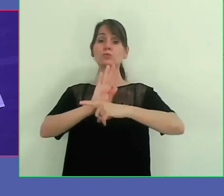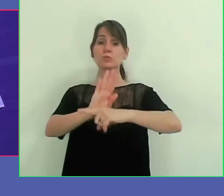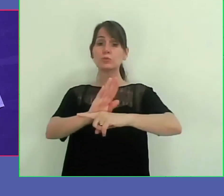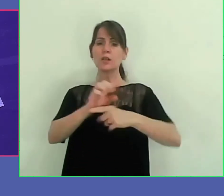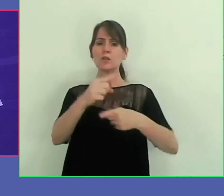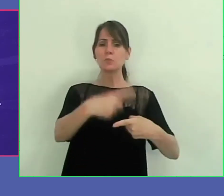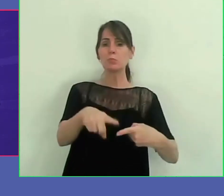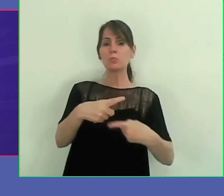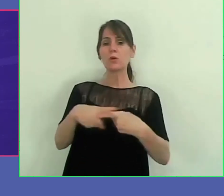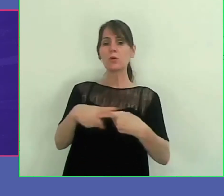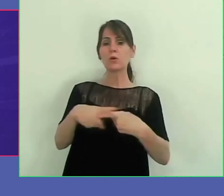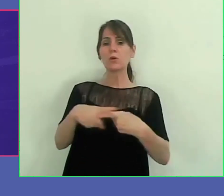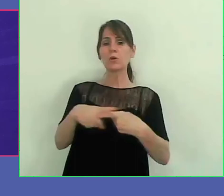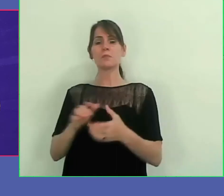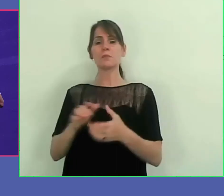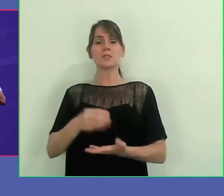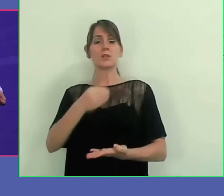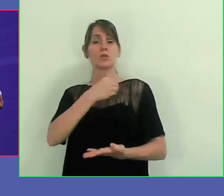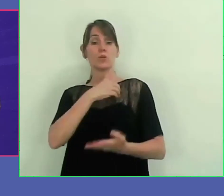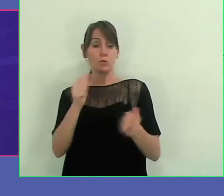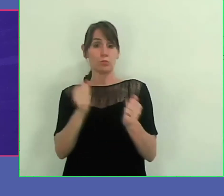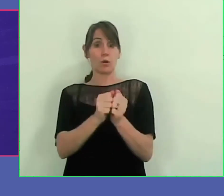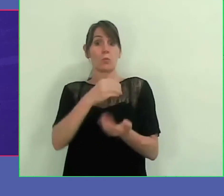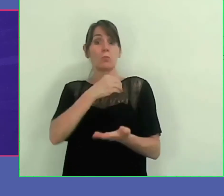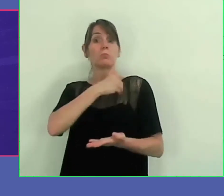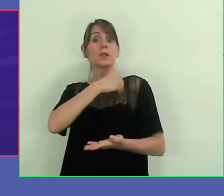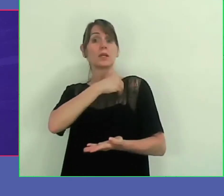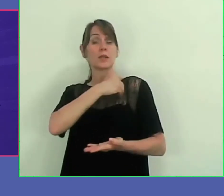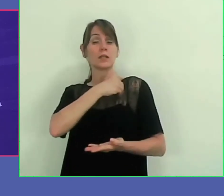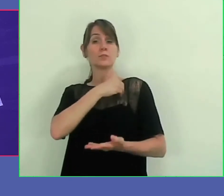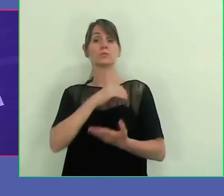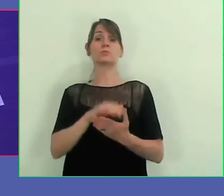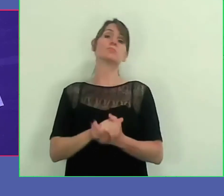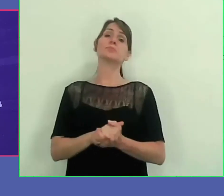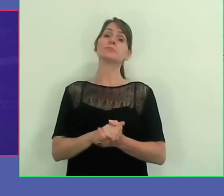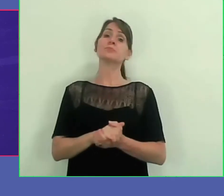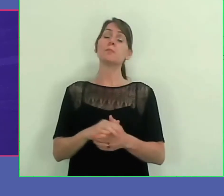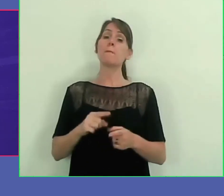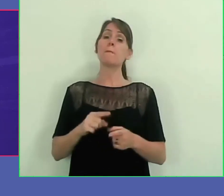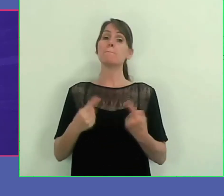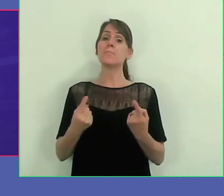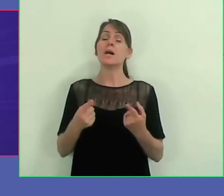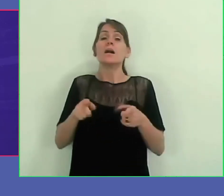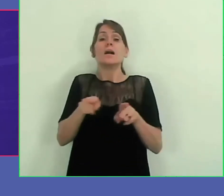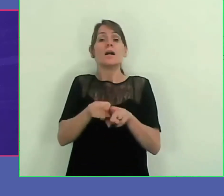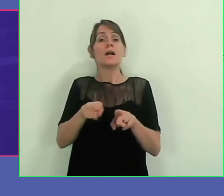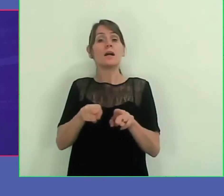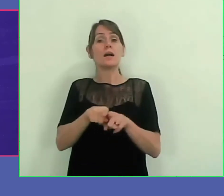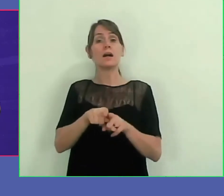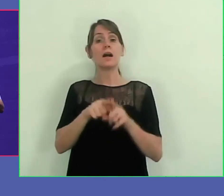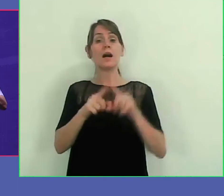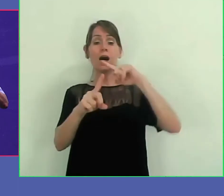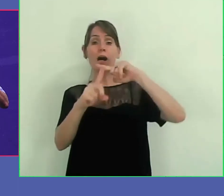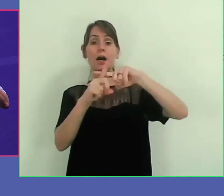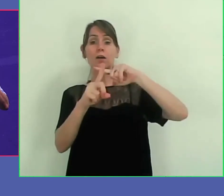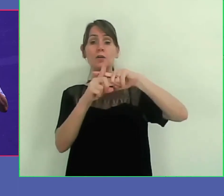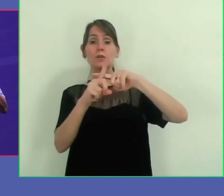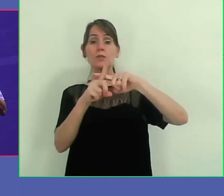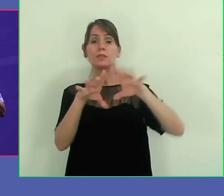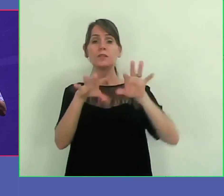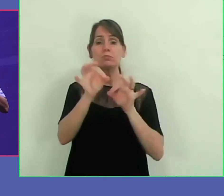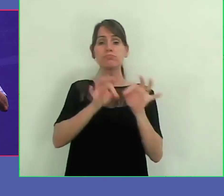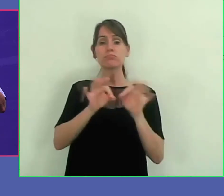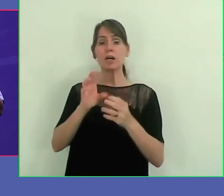com os pecados cometidos, mas também a cruz trata com a